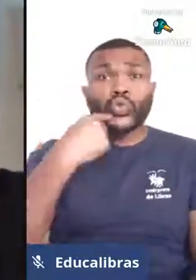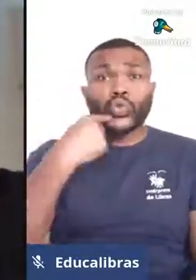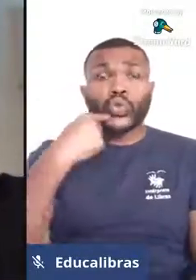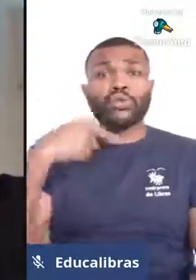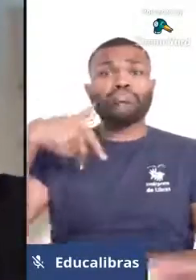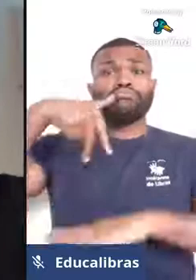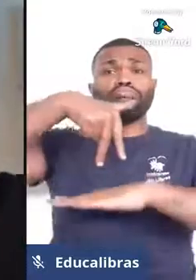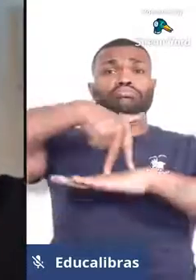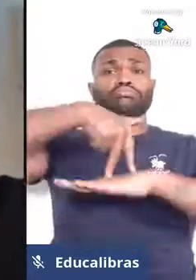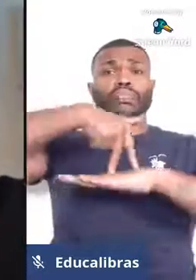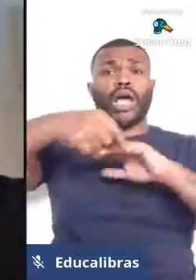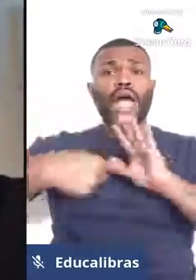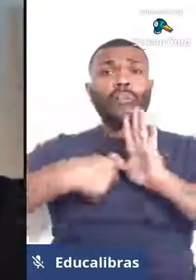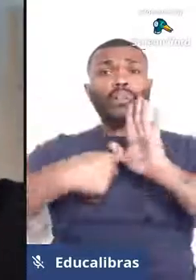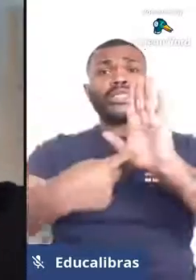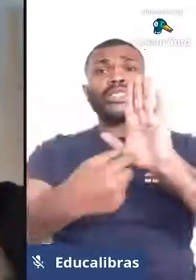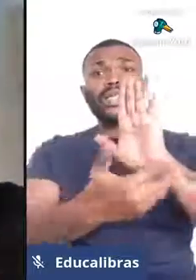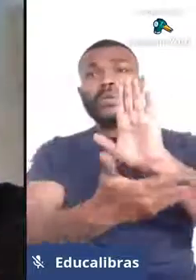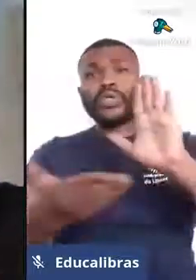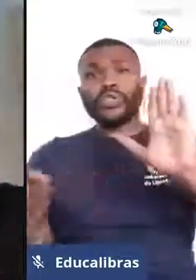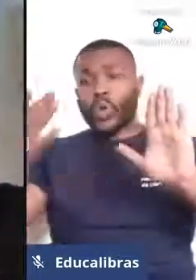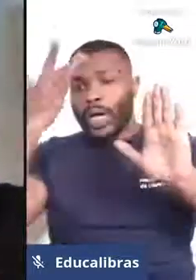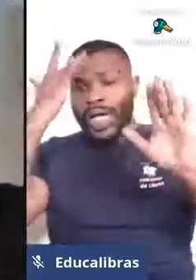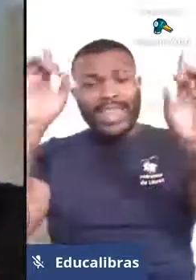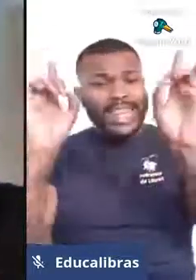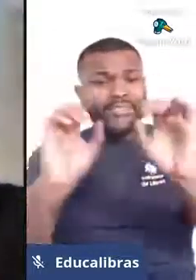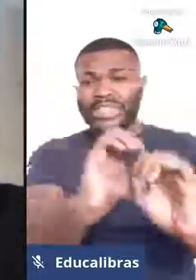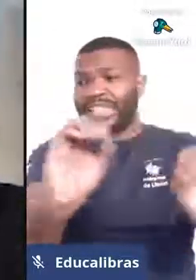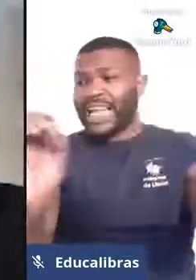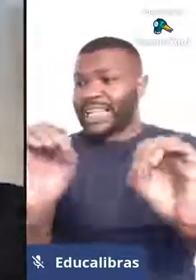tem essa denominação.